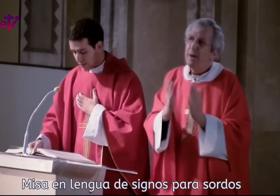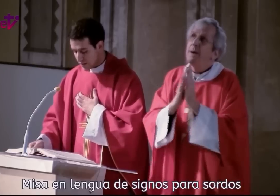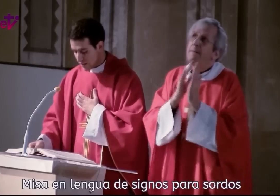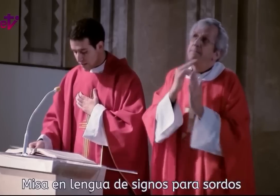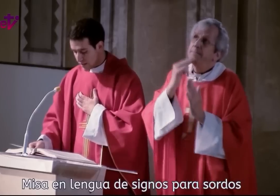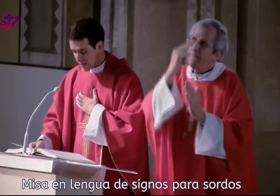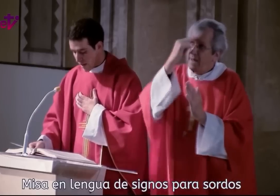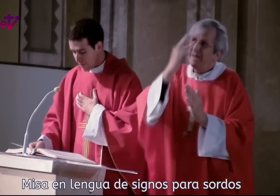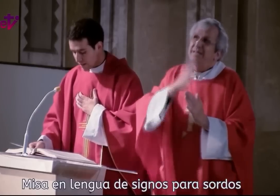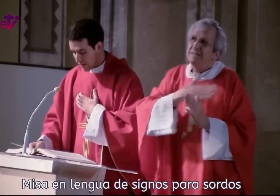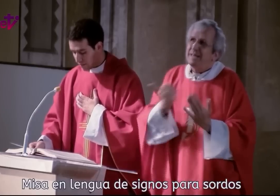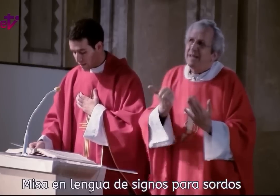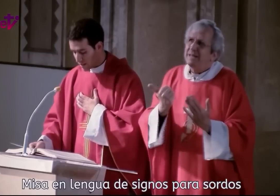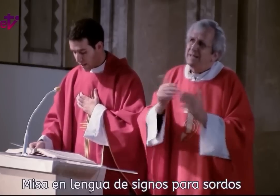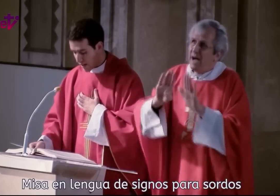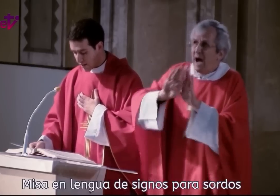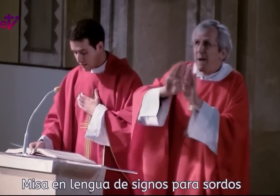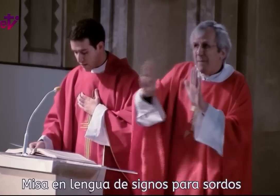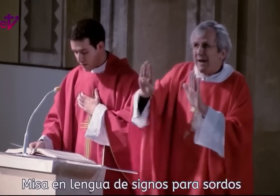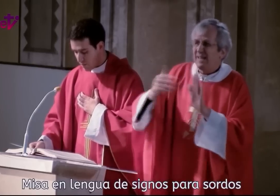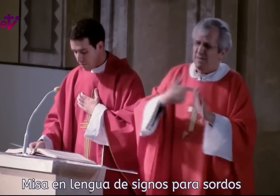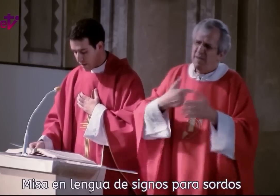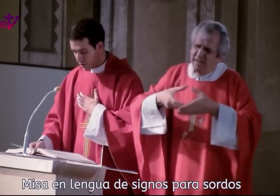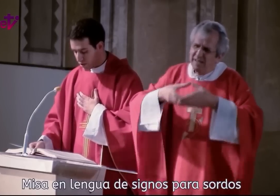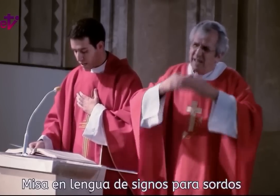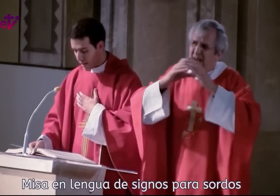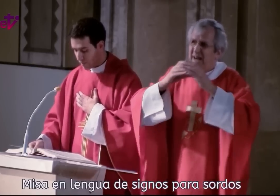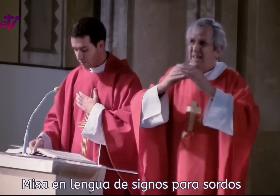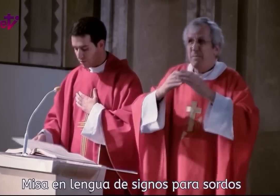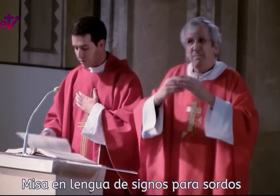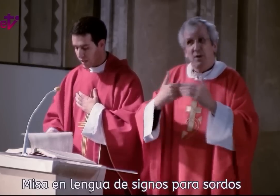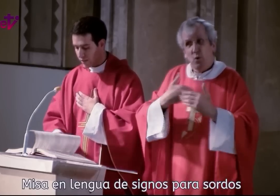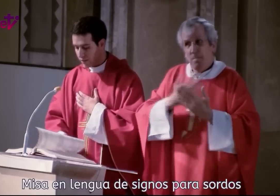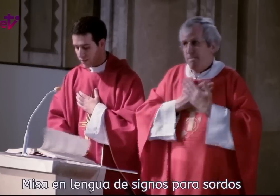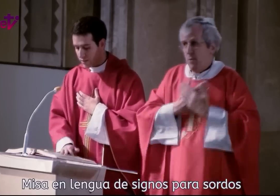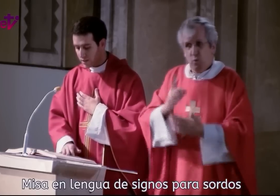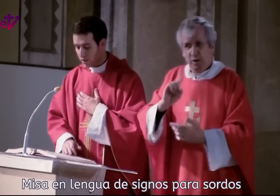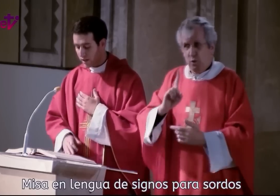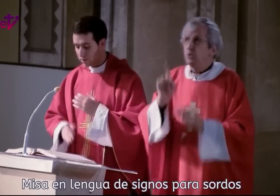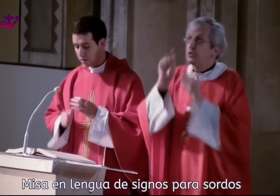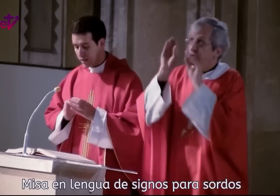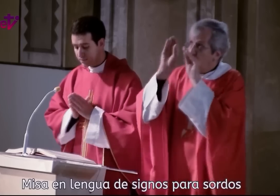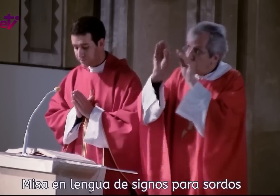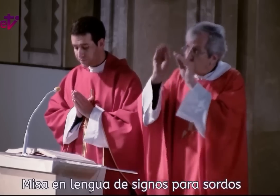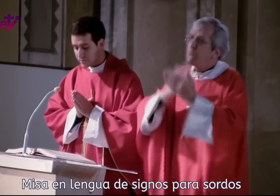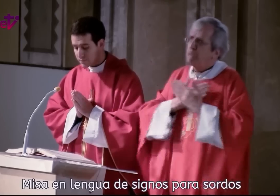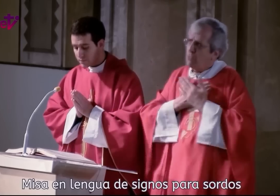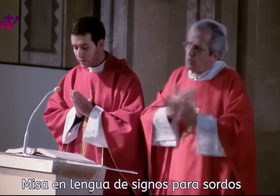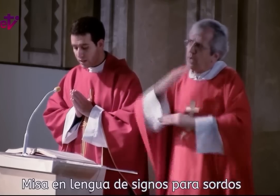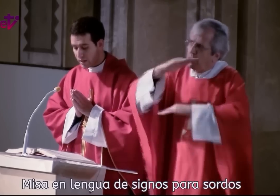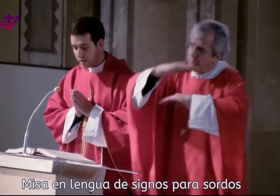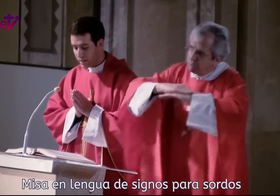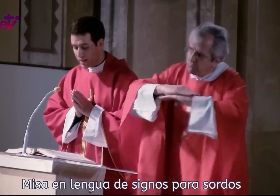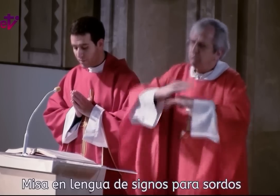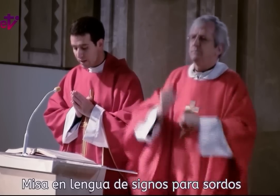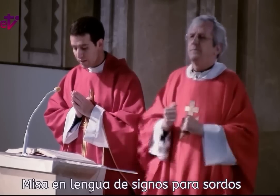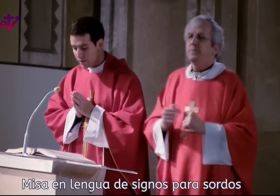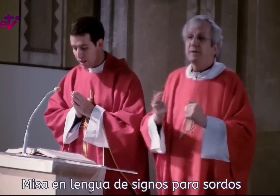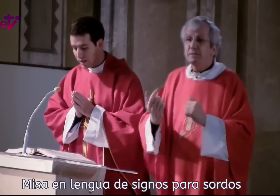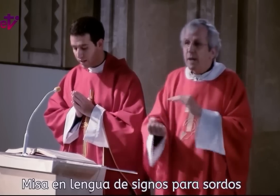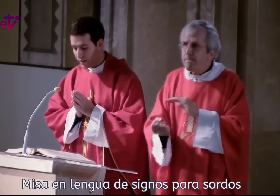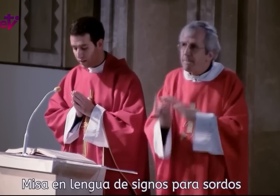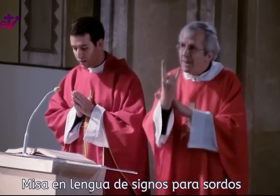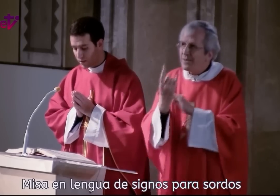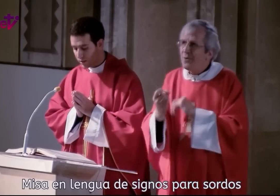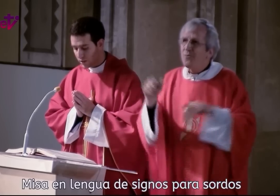Padre, si quieres, aparta de mí este cáliz, pero no se haga mi voluntad, sino la tuya. Y se le apareció